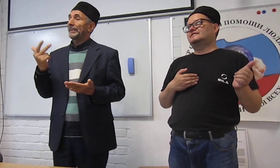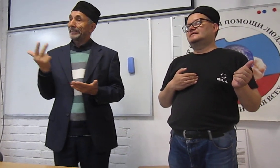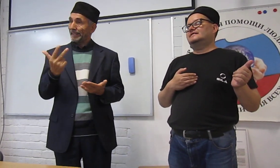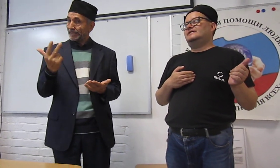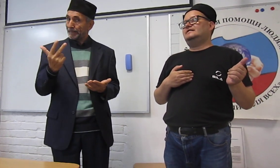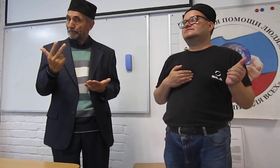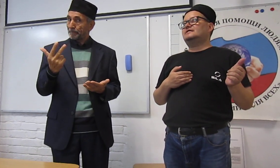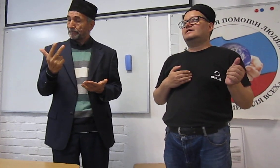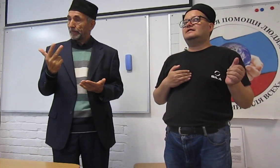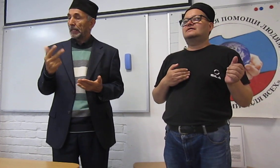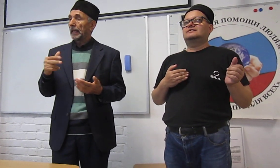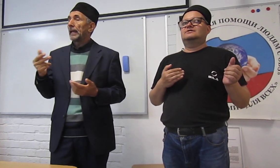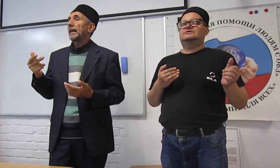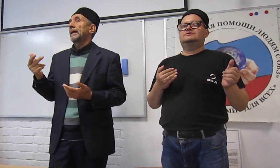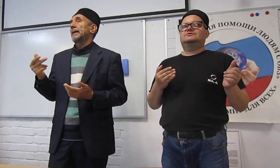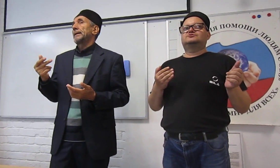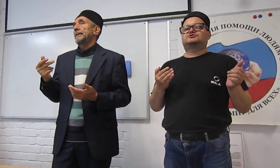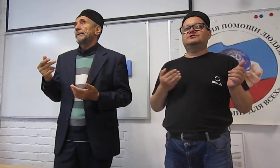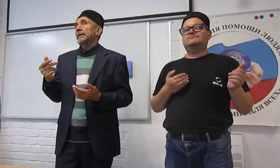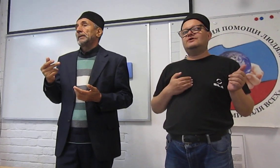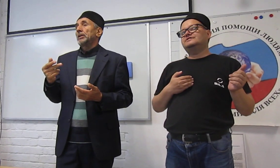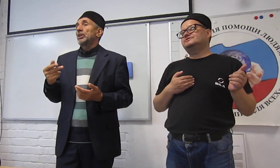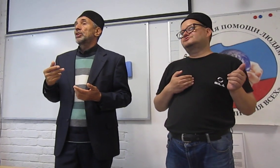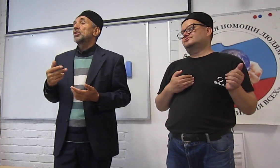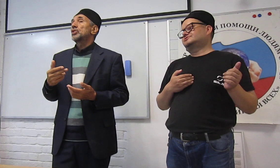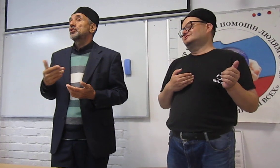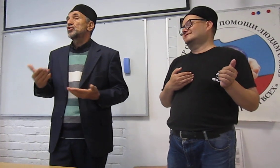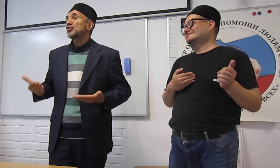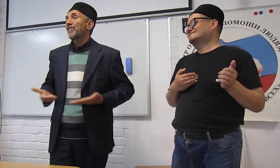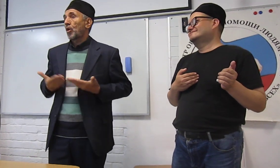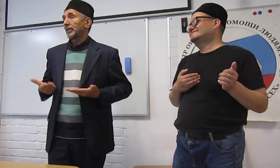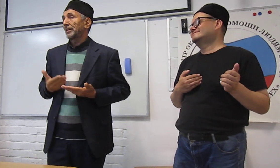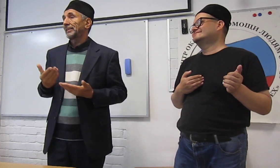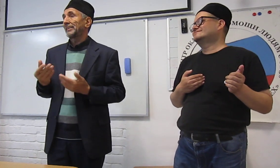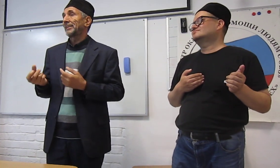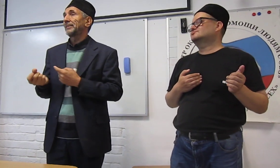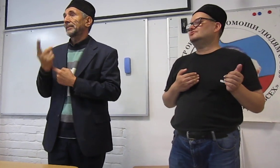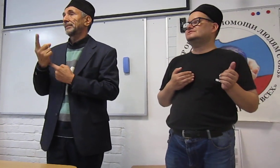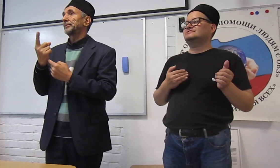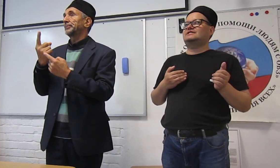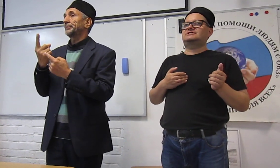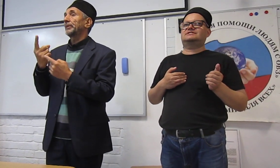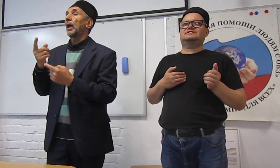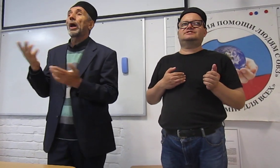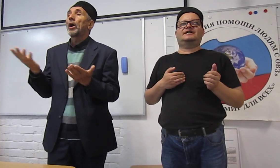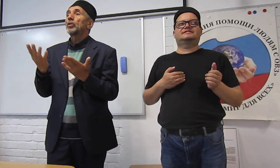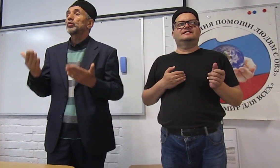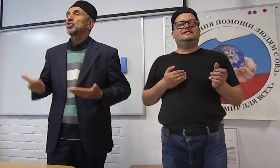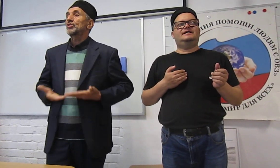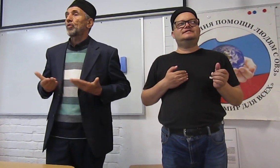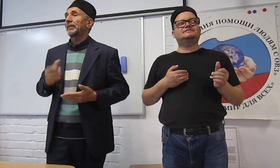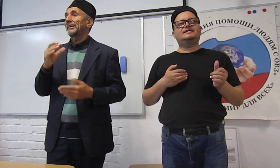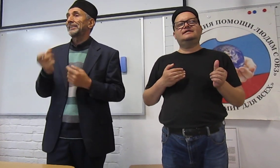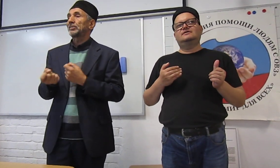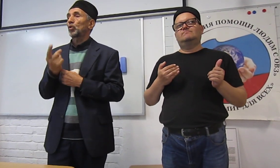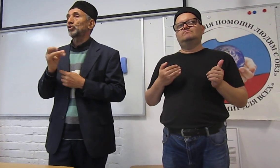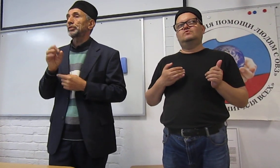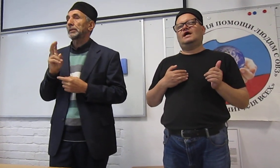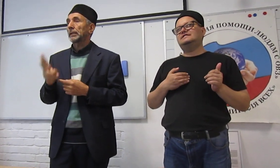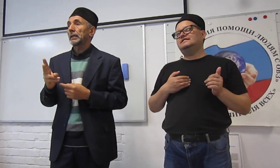Третье. Это живой источник. Что это значит, означает?